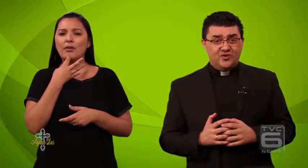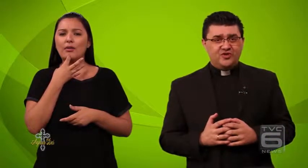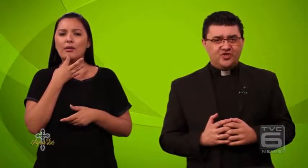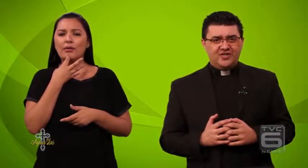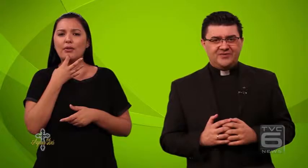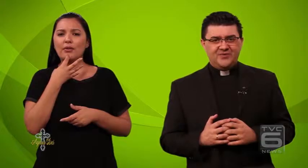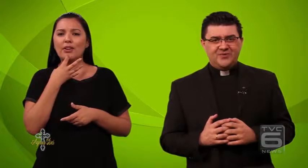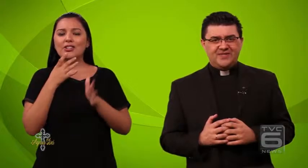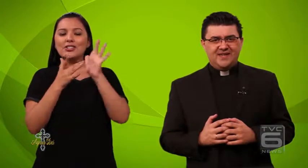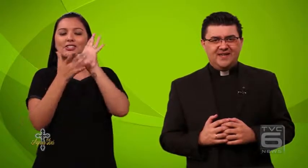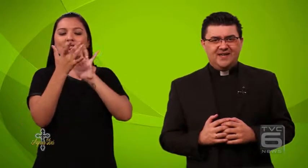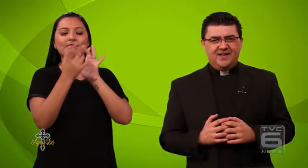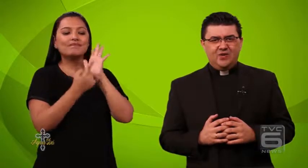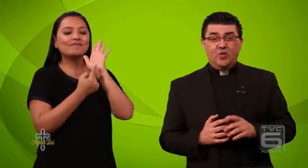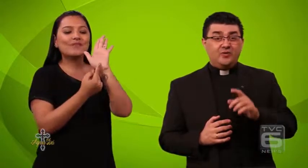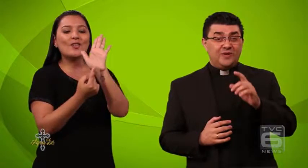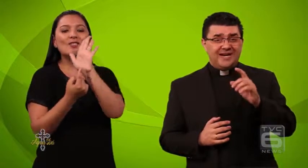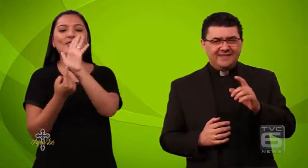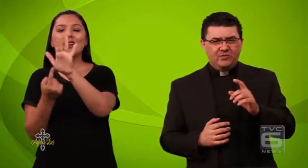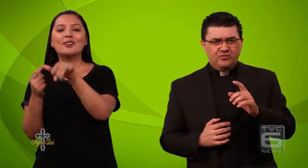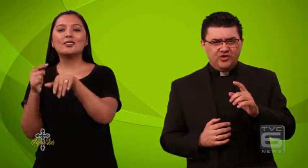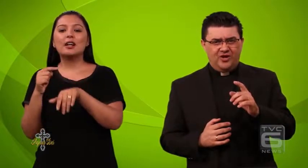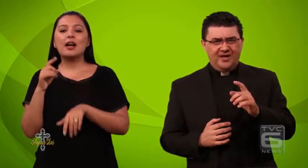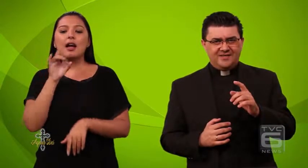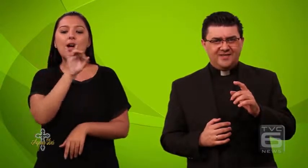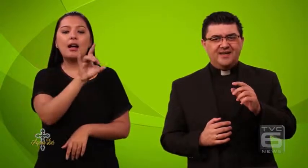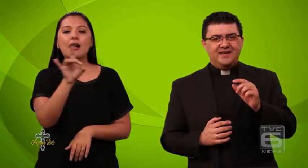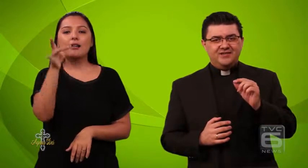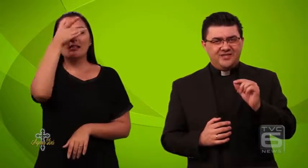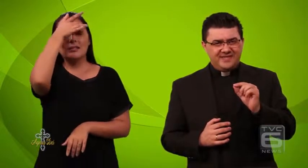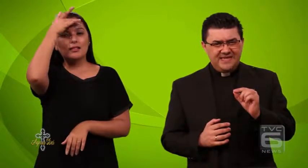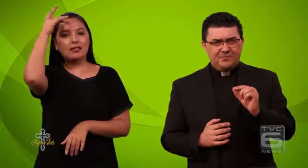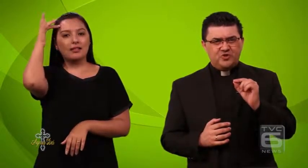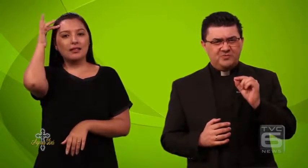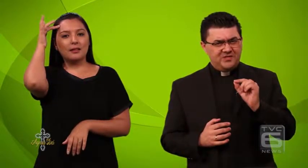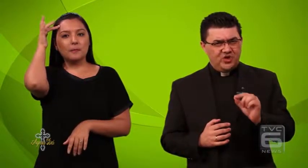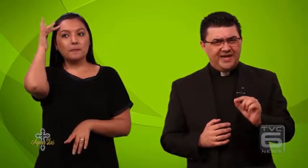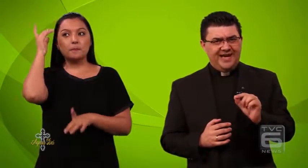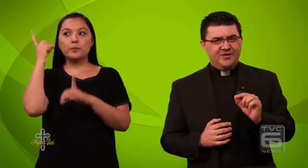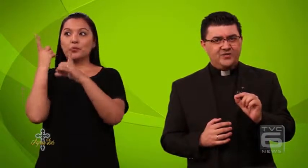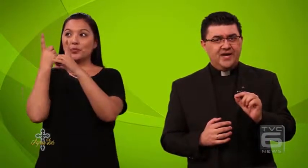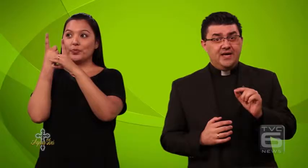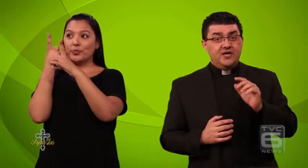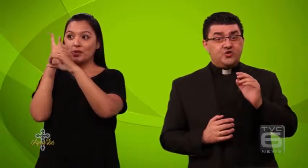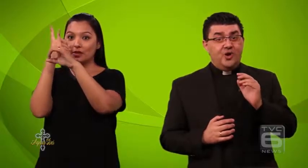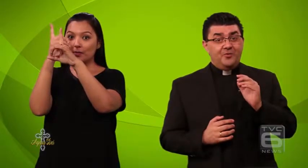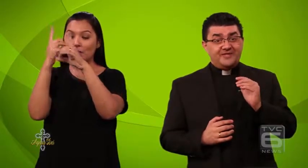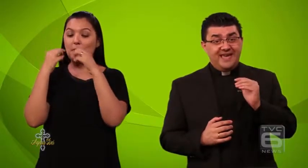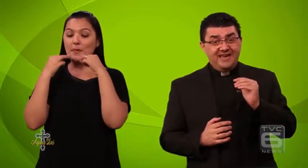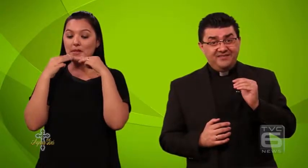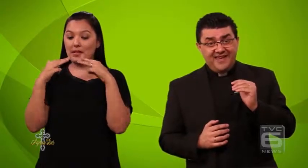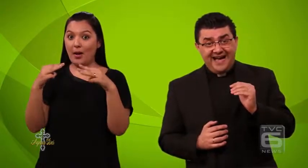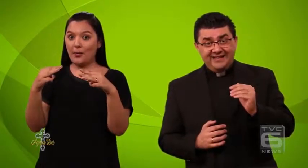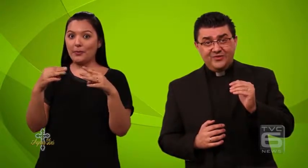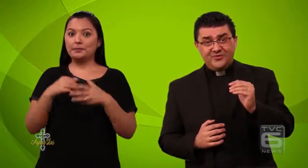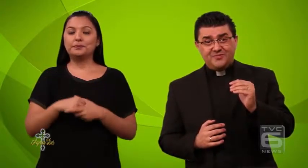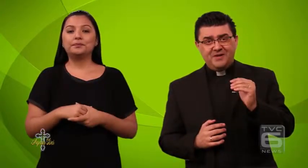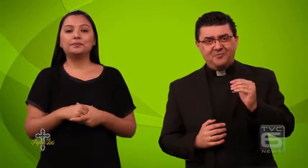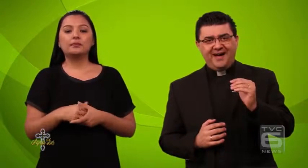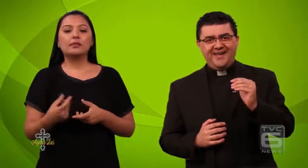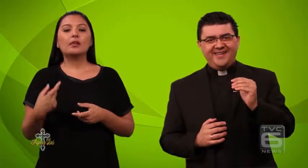8 dias de festa solene. E também o tempo pascal, 50 dias em